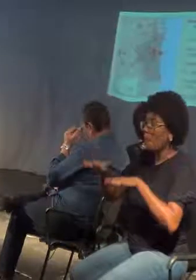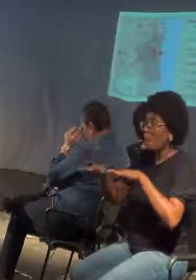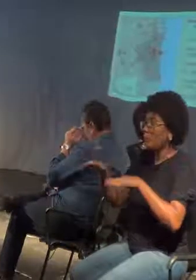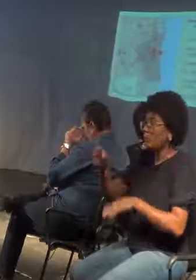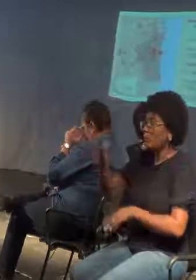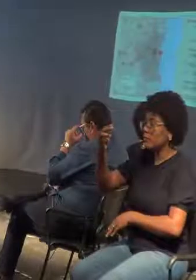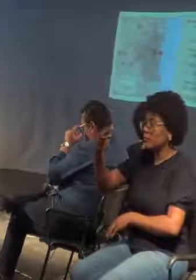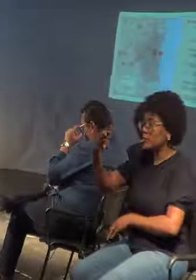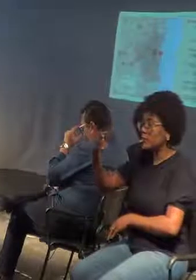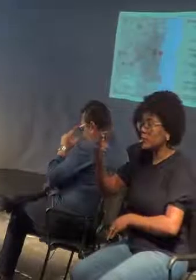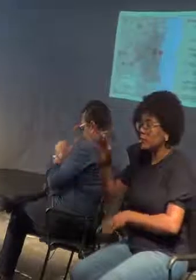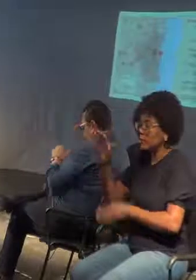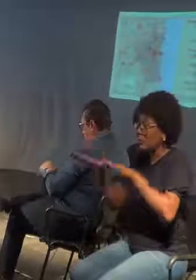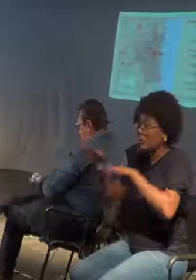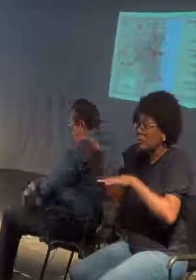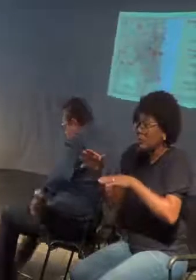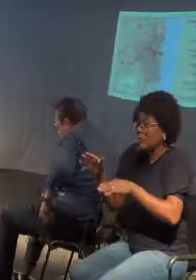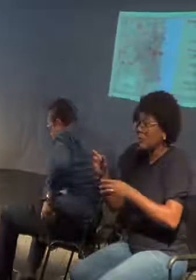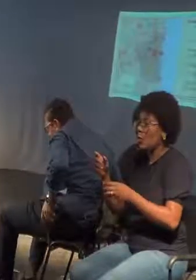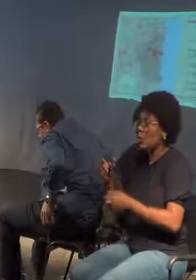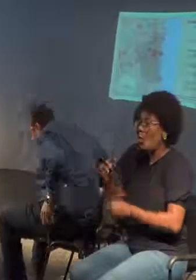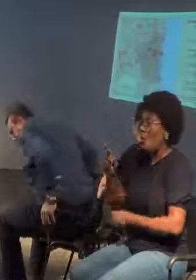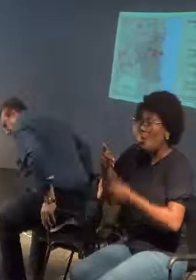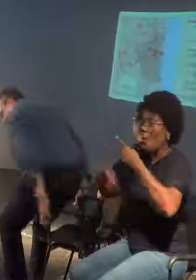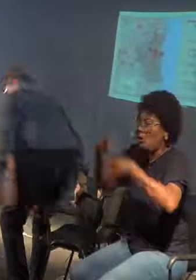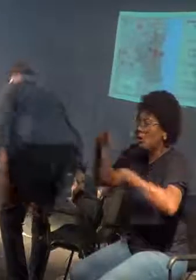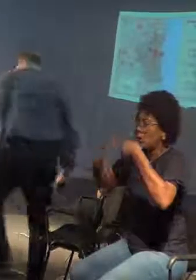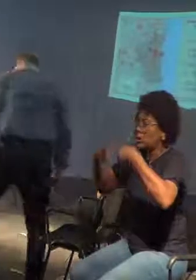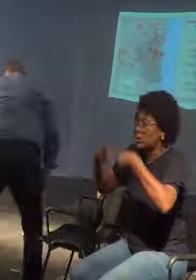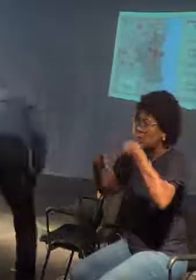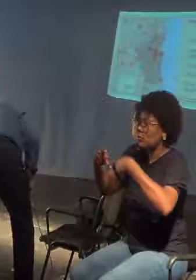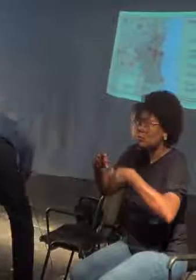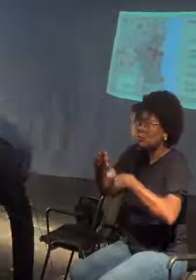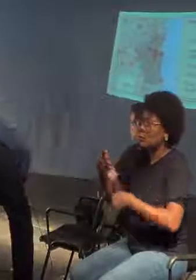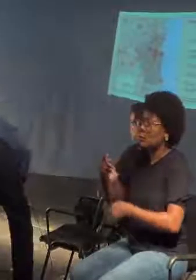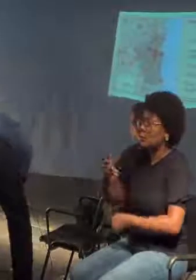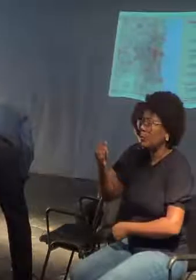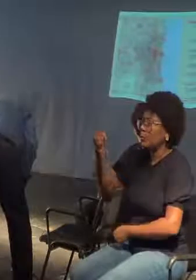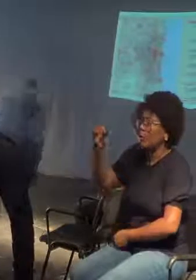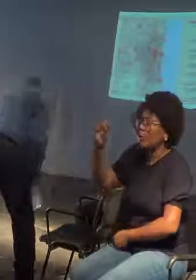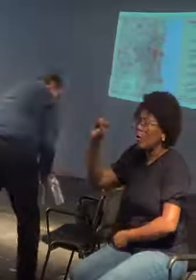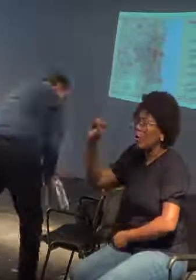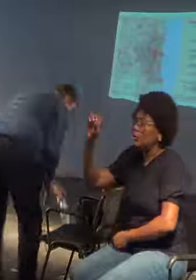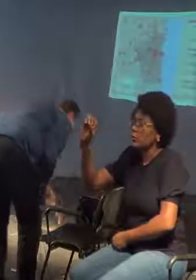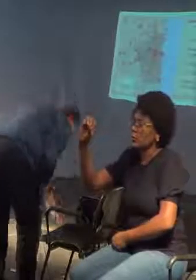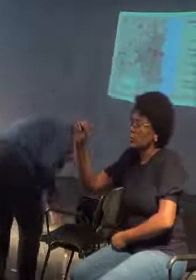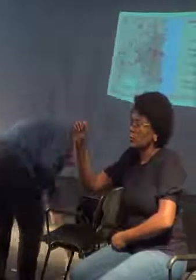3% do território da Bahia, uma população de 855 mil habitantes,